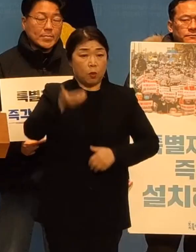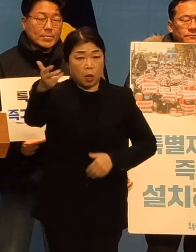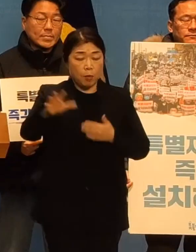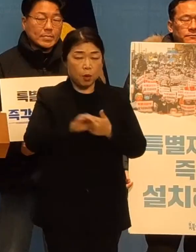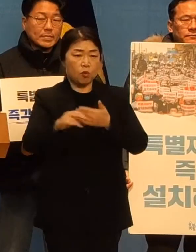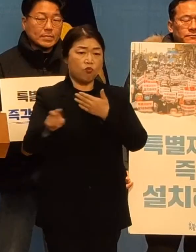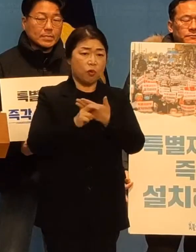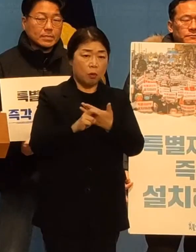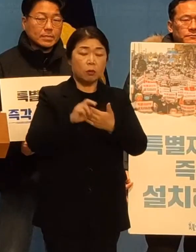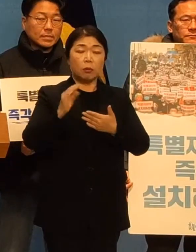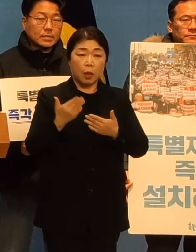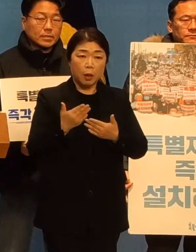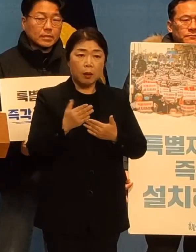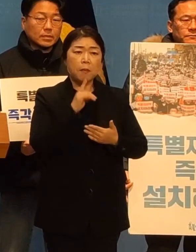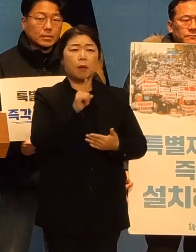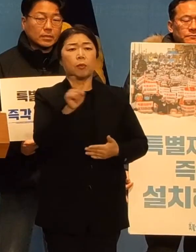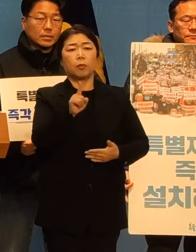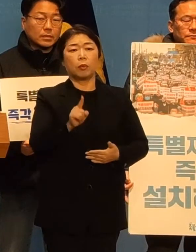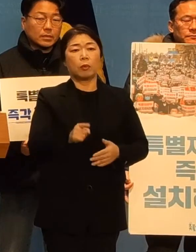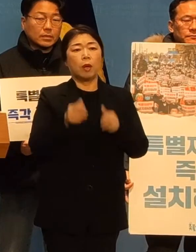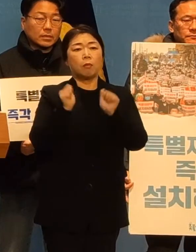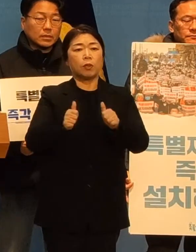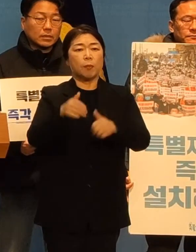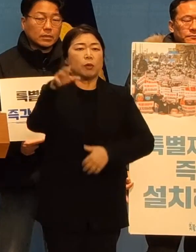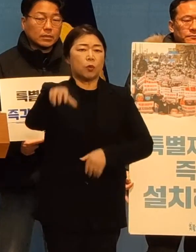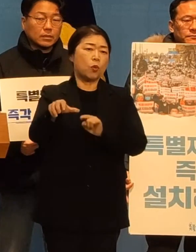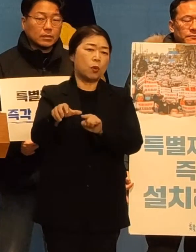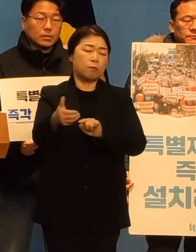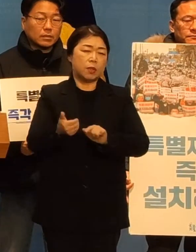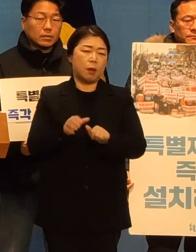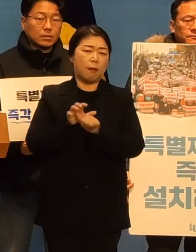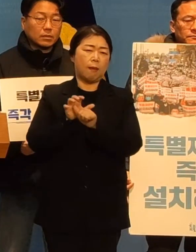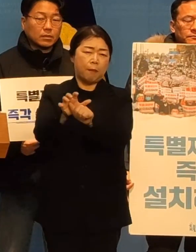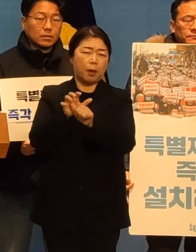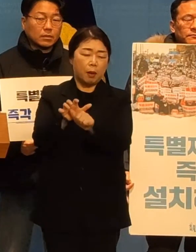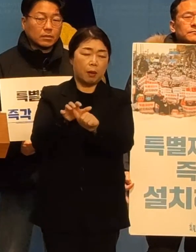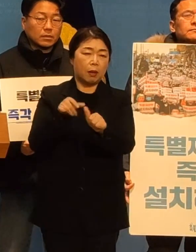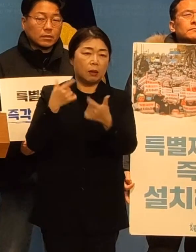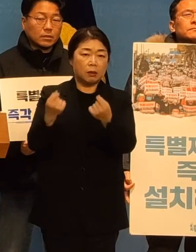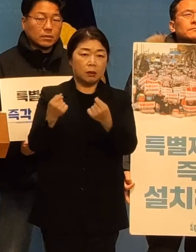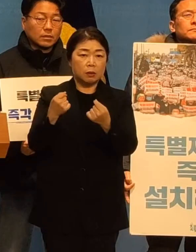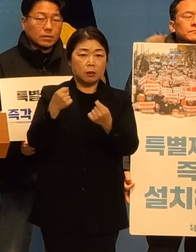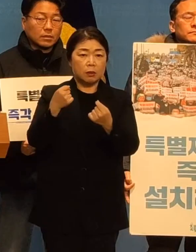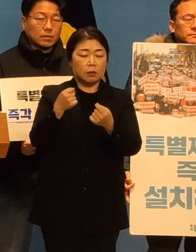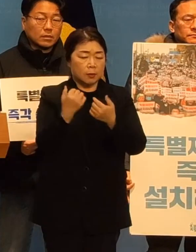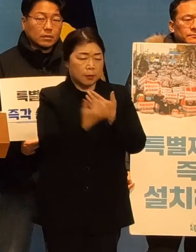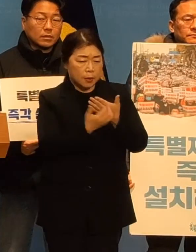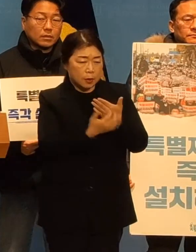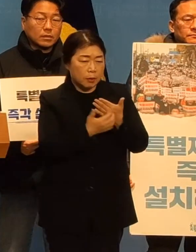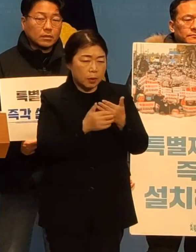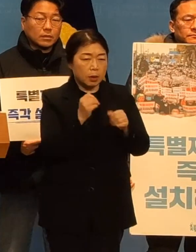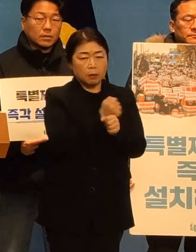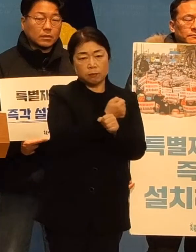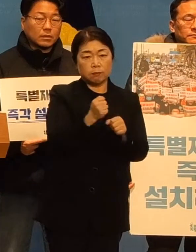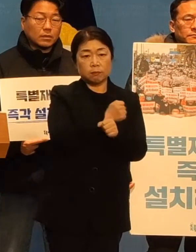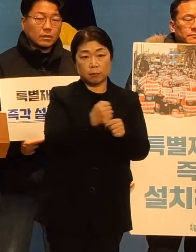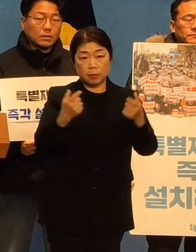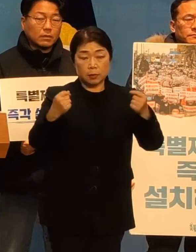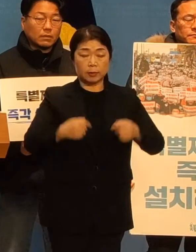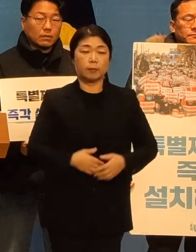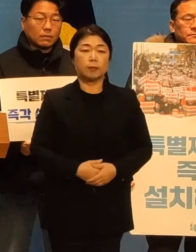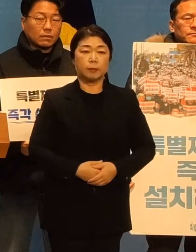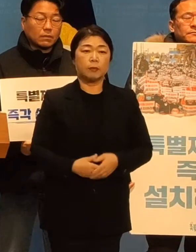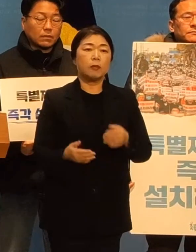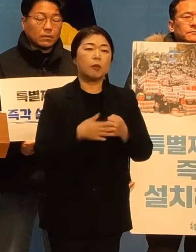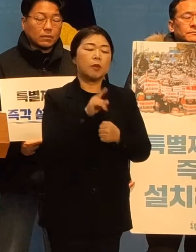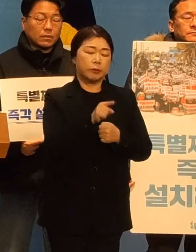것 자체가 헌법재판소를 사전에 압박을 하려는 이러한 꼼수라고 생각을 합니다. 그래서 이런